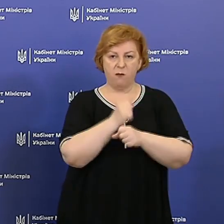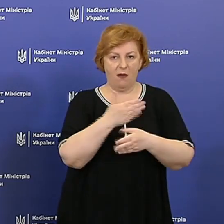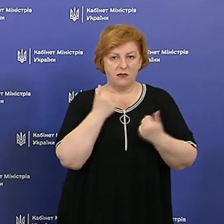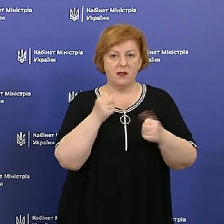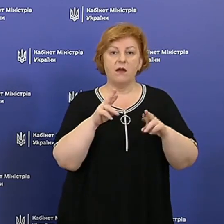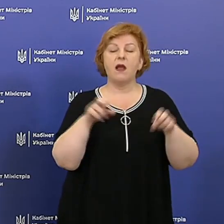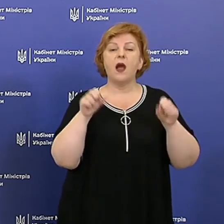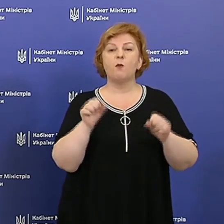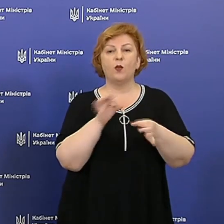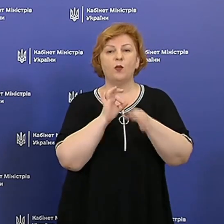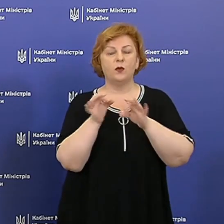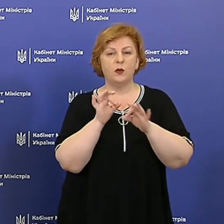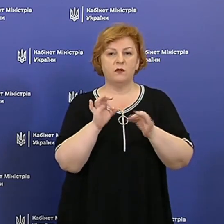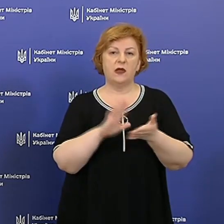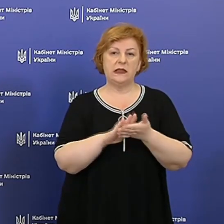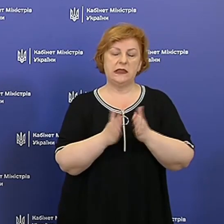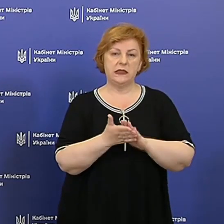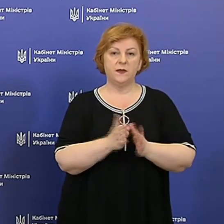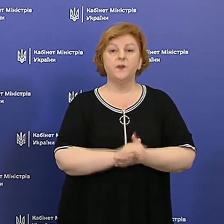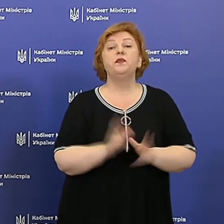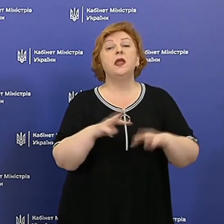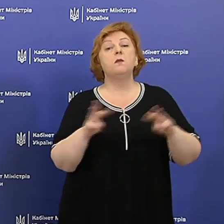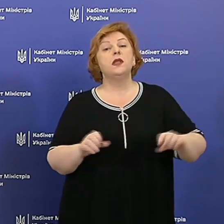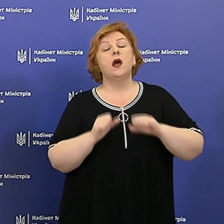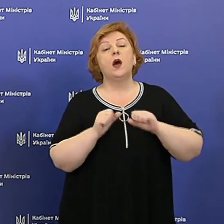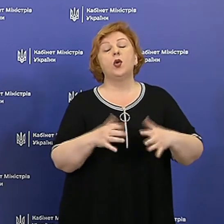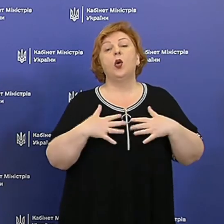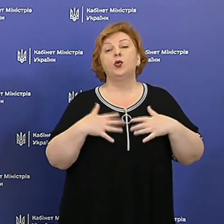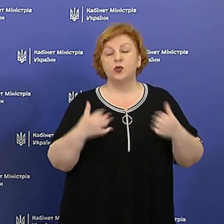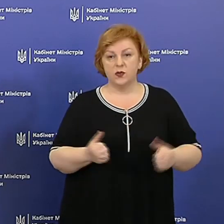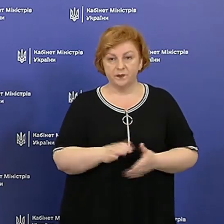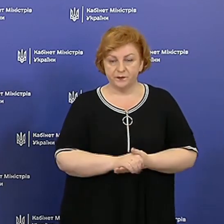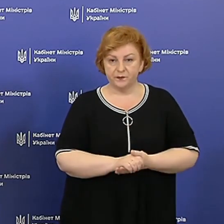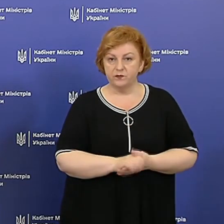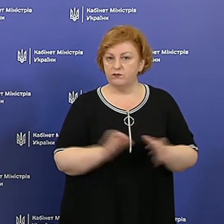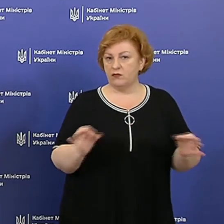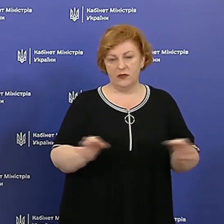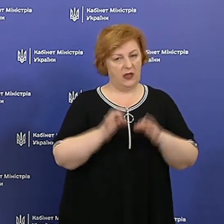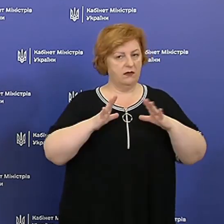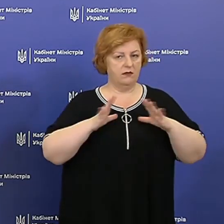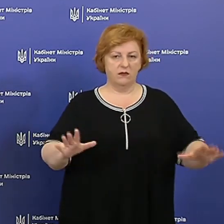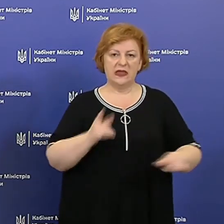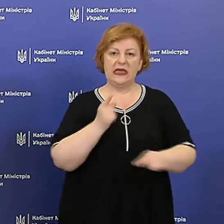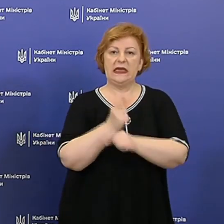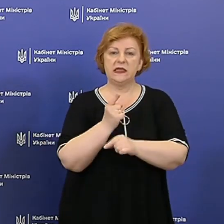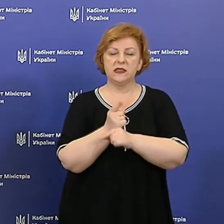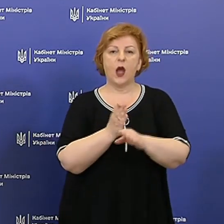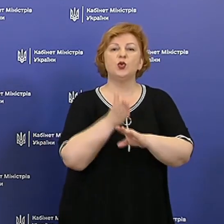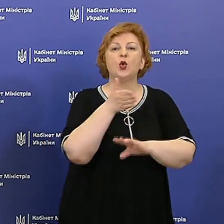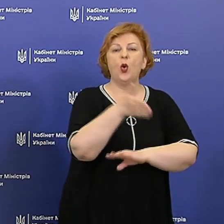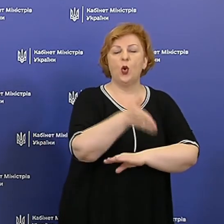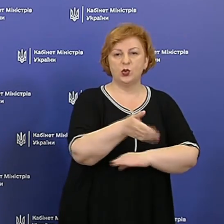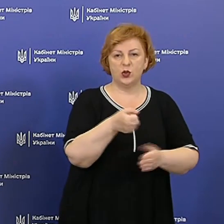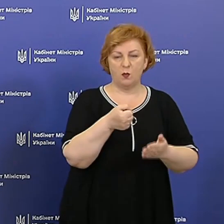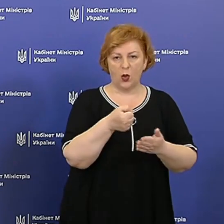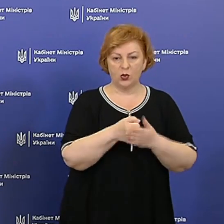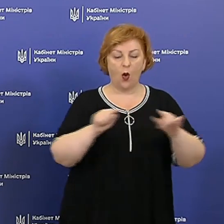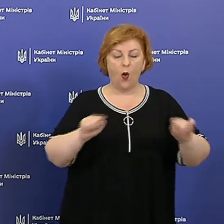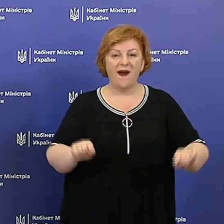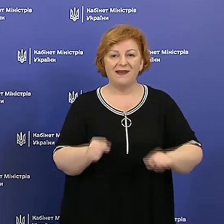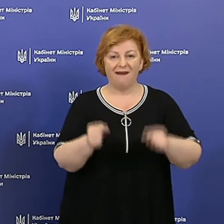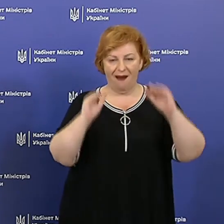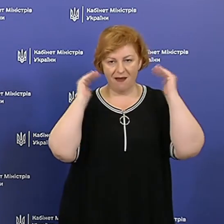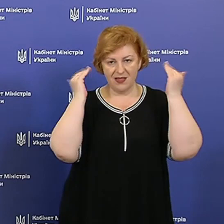ви можете прокоментувати ситуацію? Міністерство охорони здоров'я ніколи не забороняло доступ до